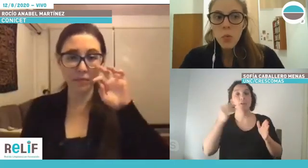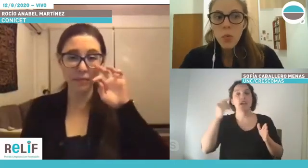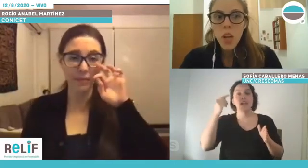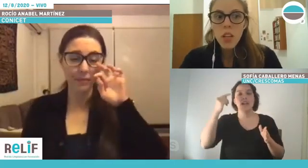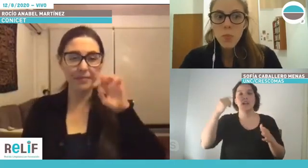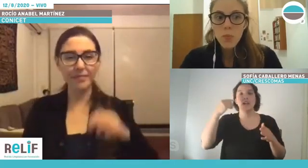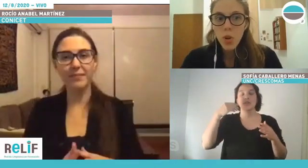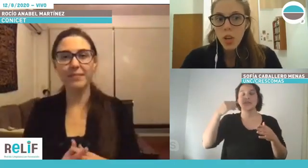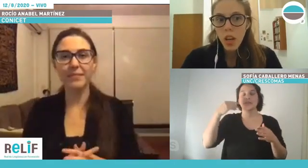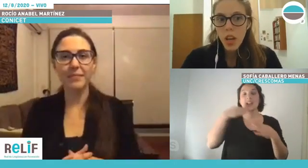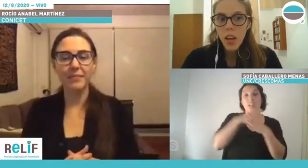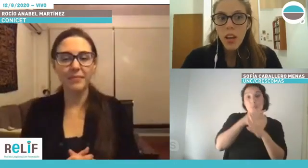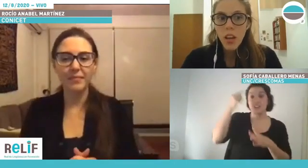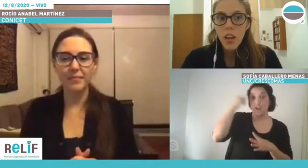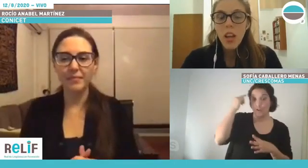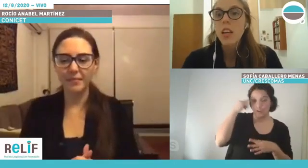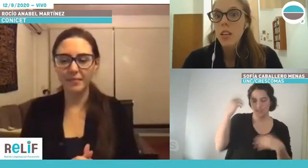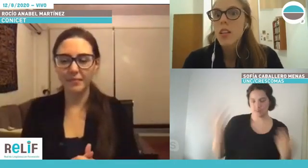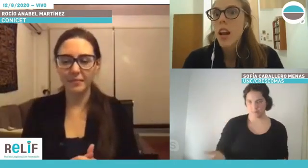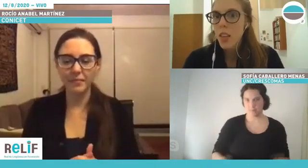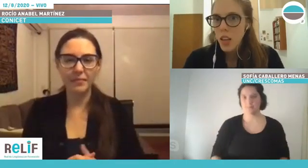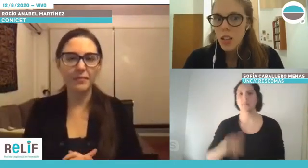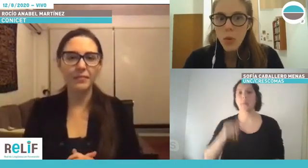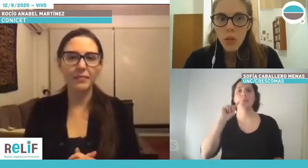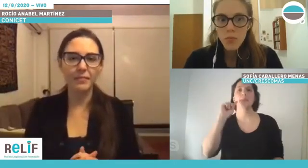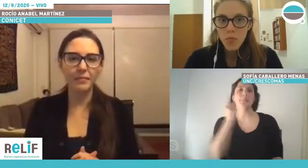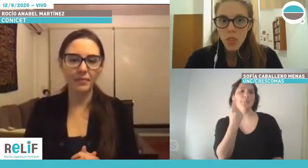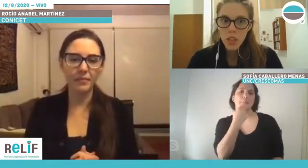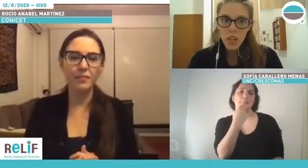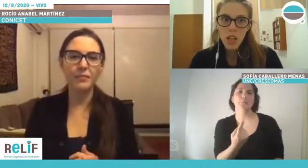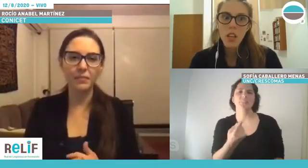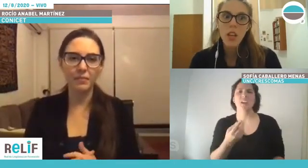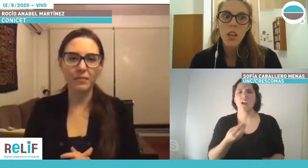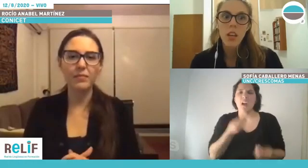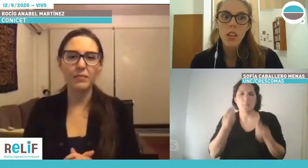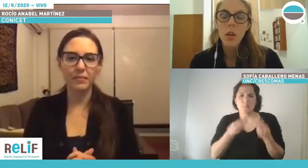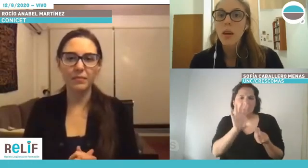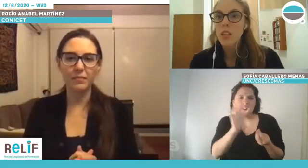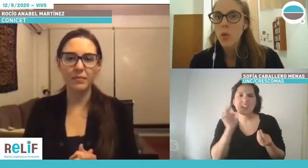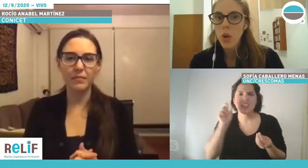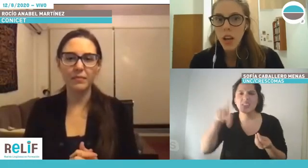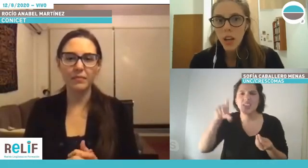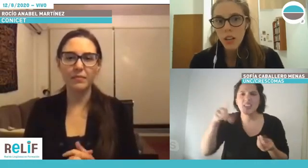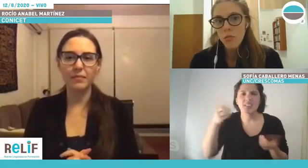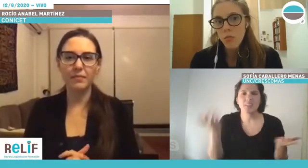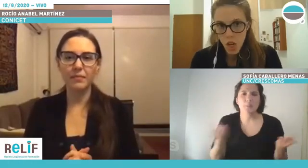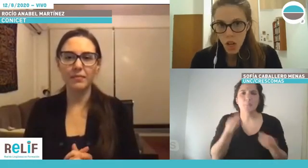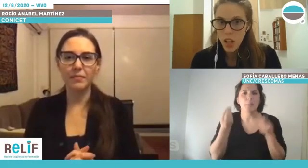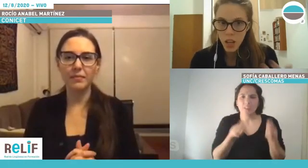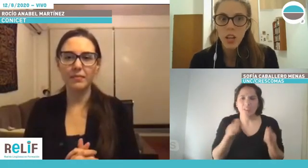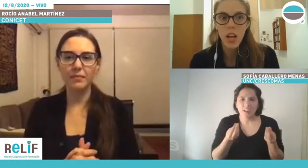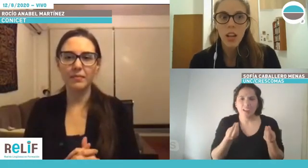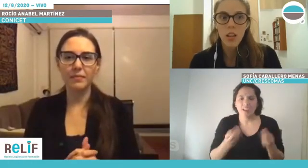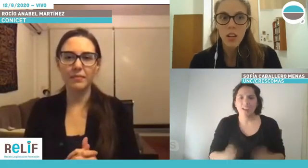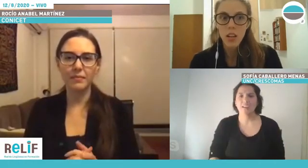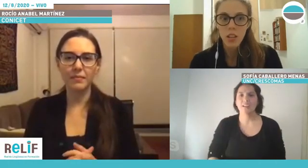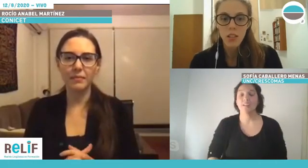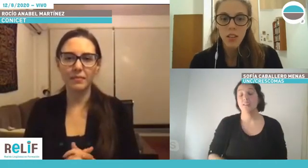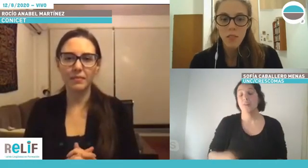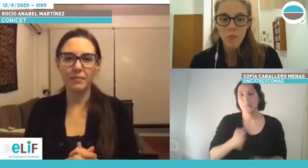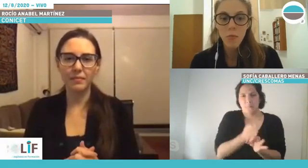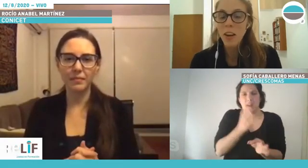Primera pregunta es, ¿por qué elegiste el adjetivo que tiene de particular? Ya que en